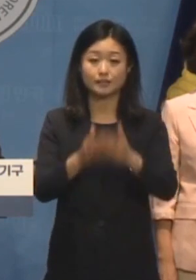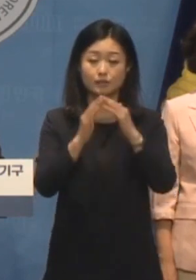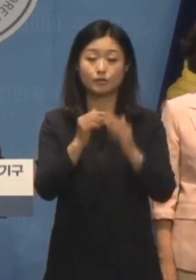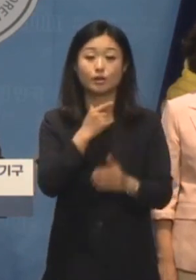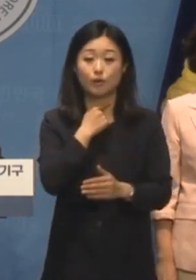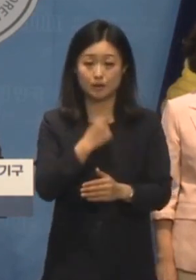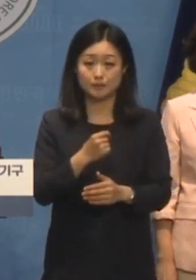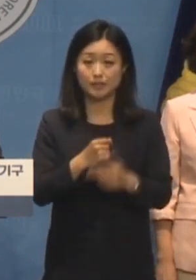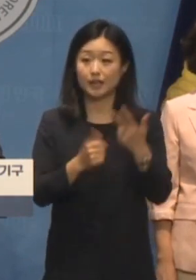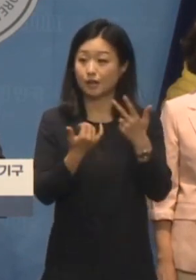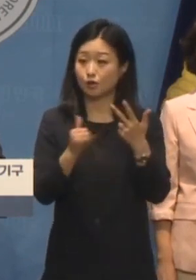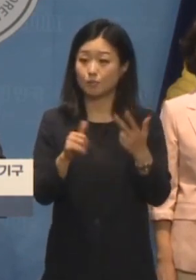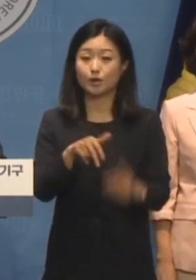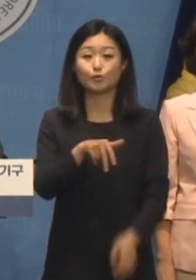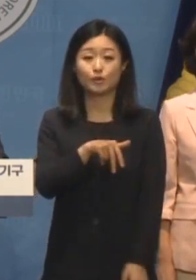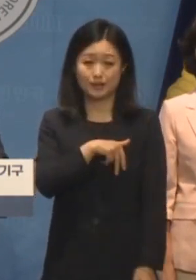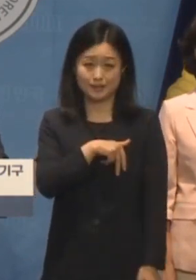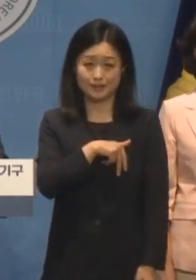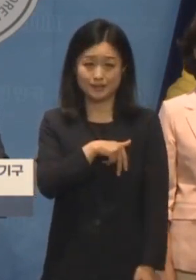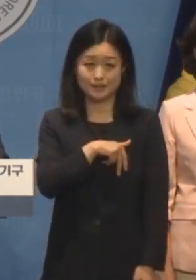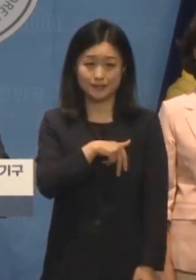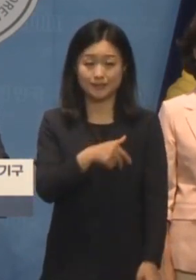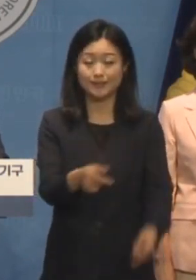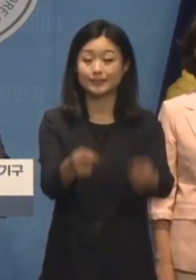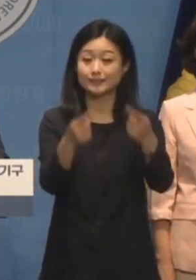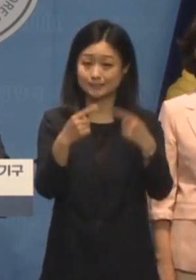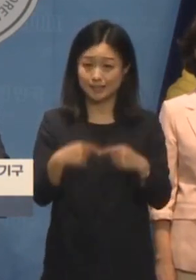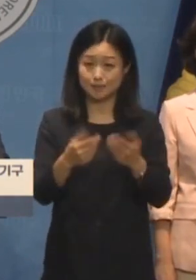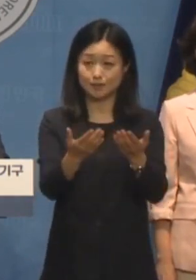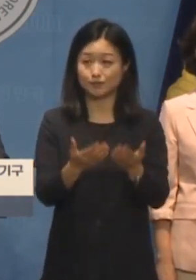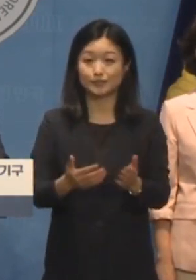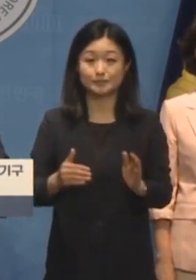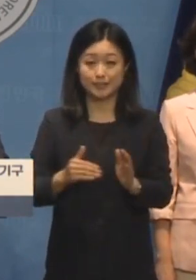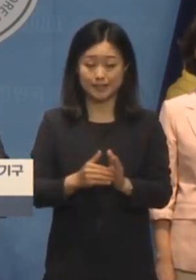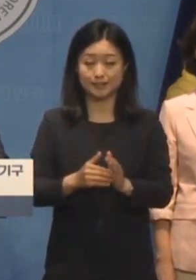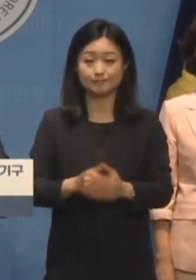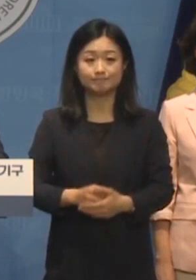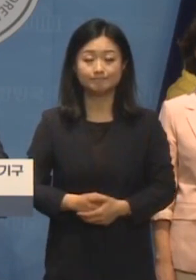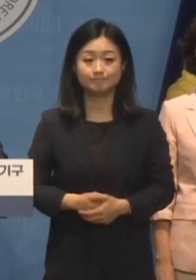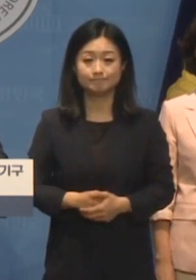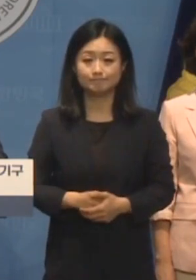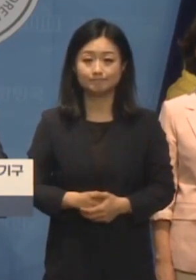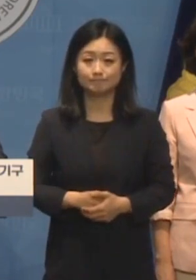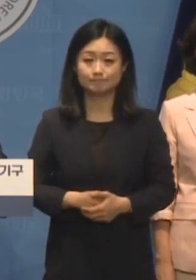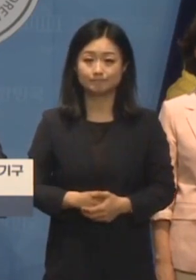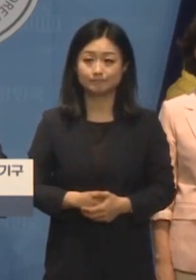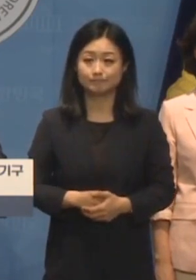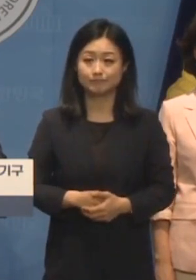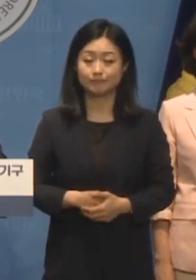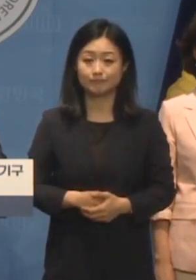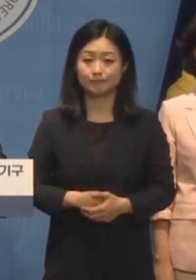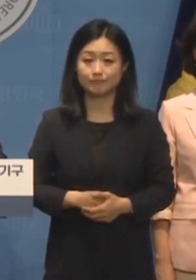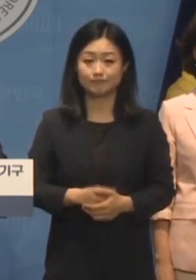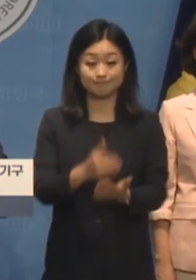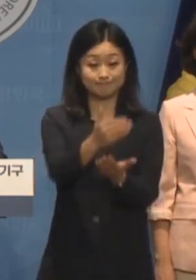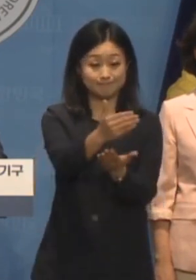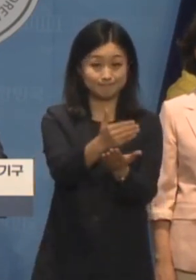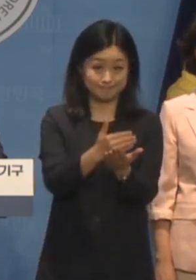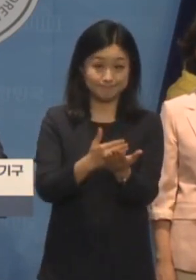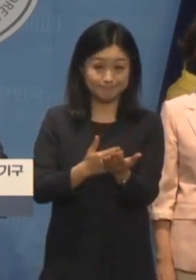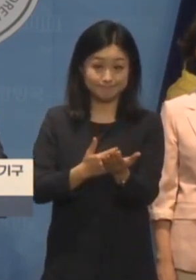일곱분의 의원님들께서 기자회견에 참석해 주셨습니다 어 잠시 후 기자